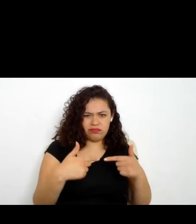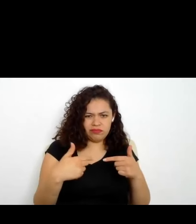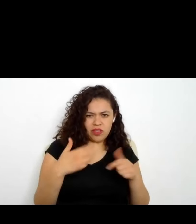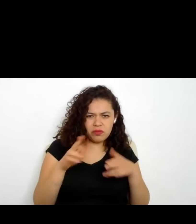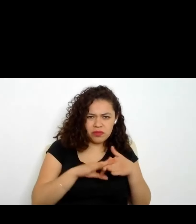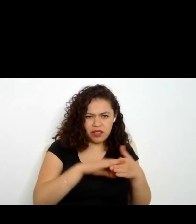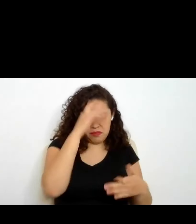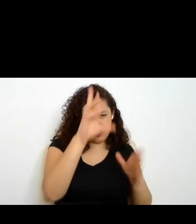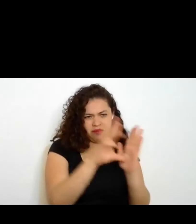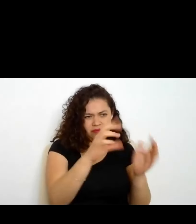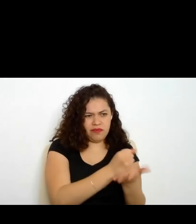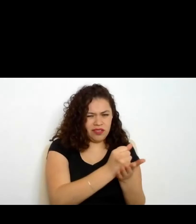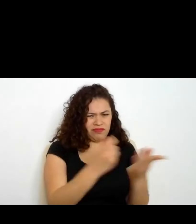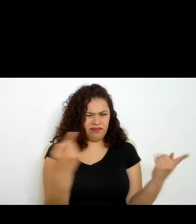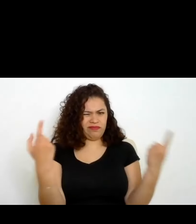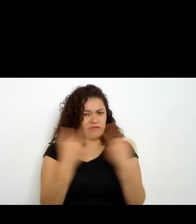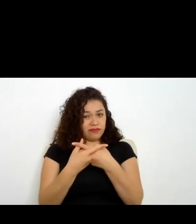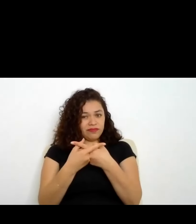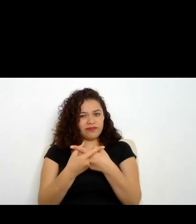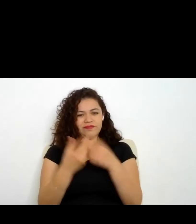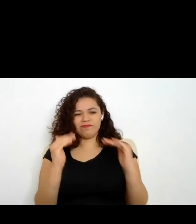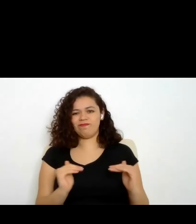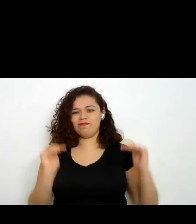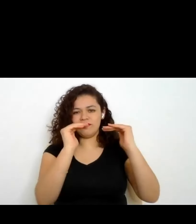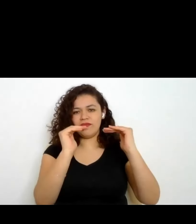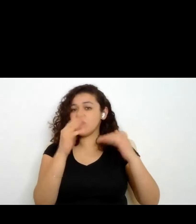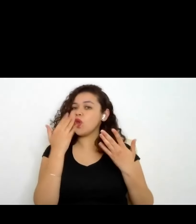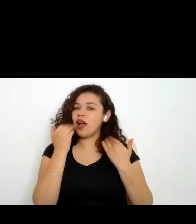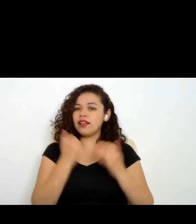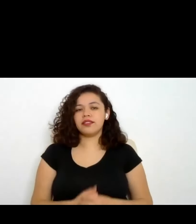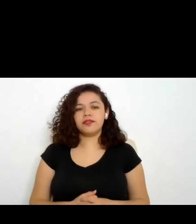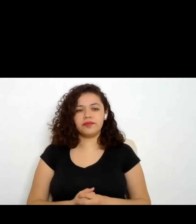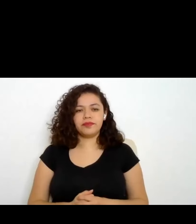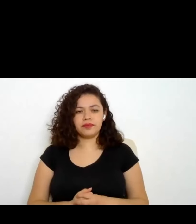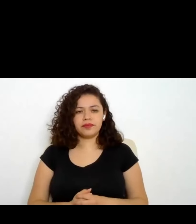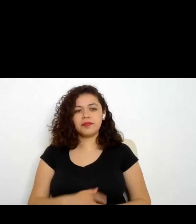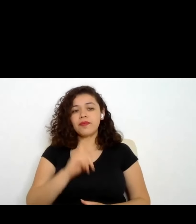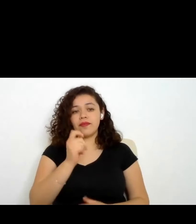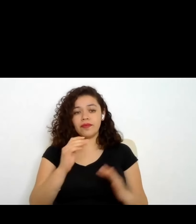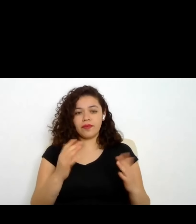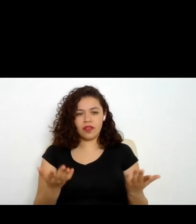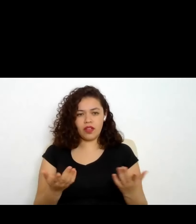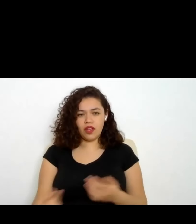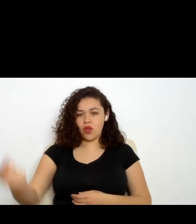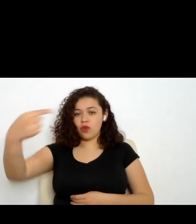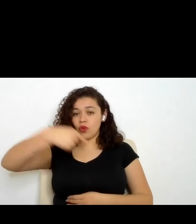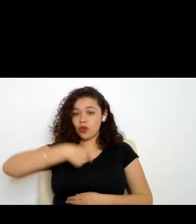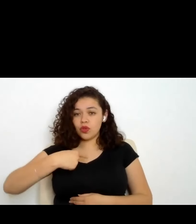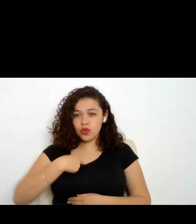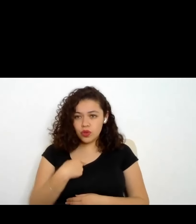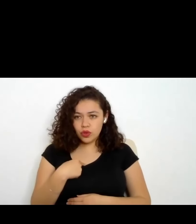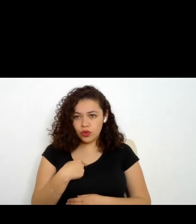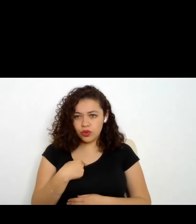una tarjeta de crédito, no hay una proporcionalidad. Entonces, a este principio a lo que se refiere es, yo únicamente debo